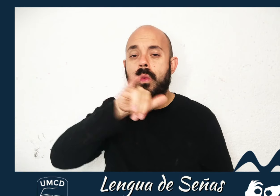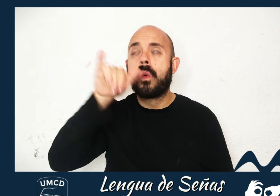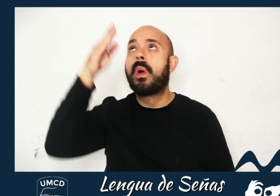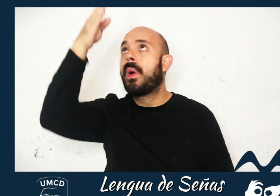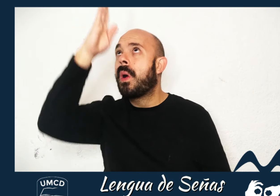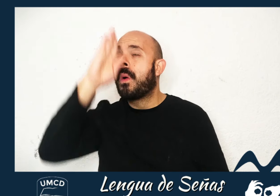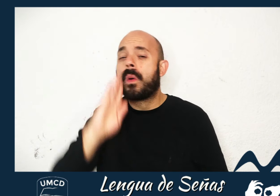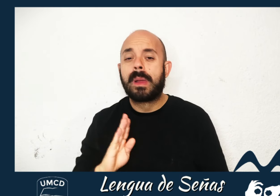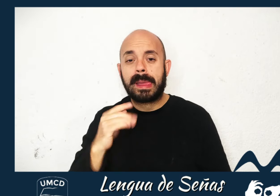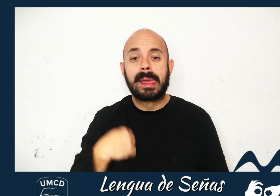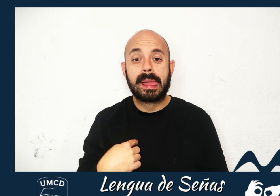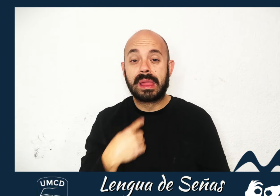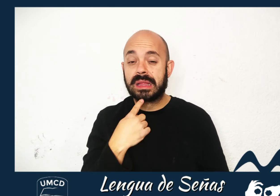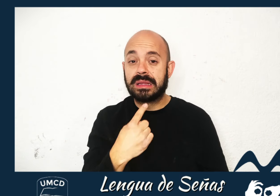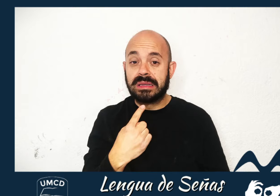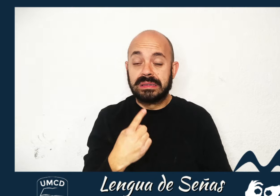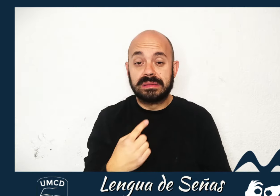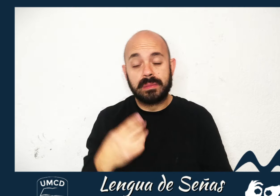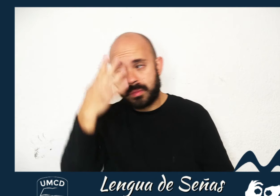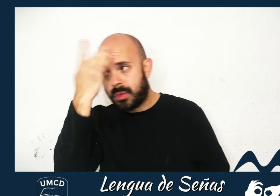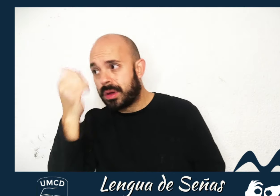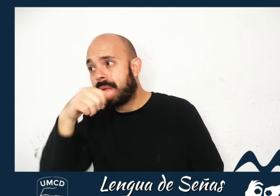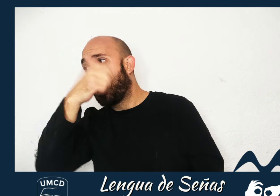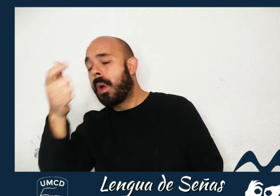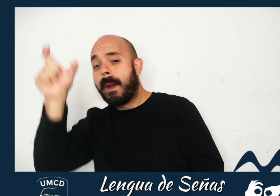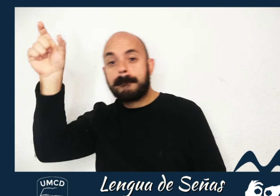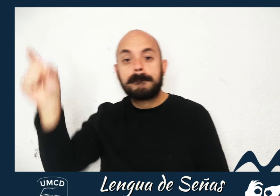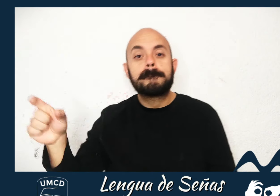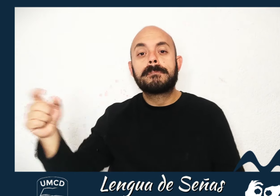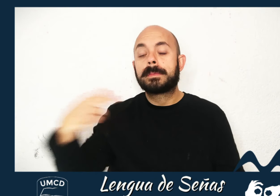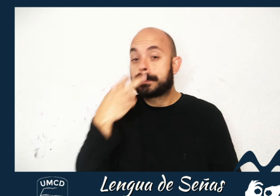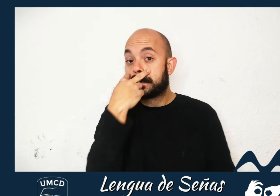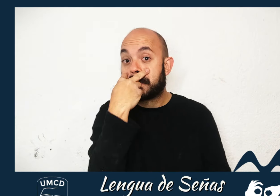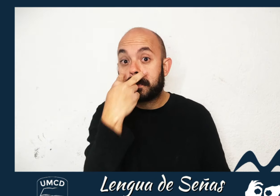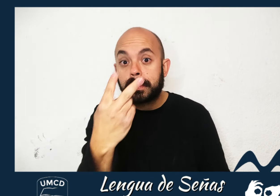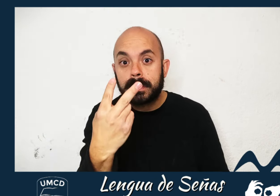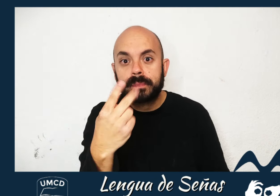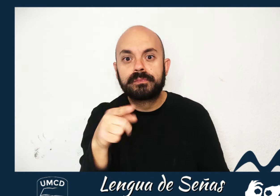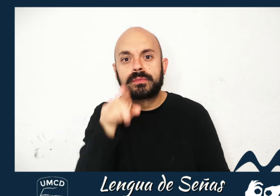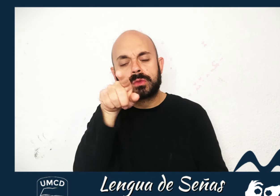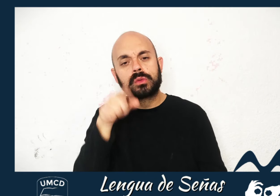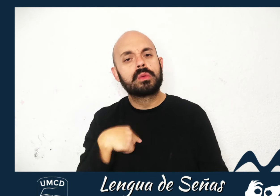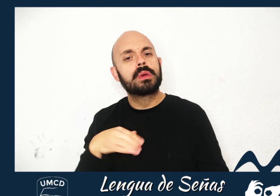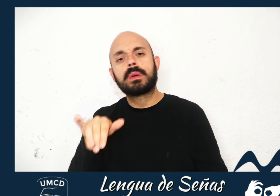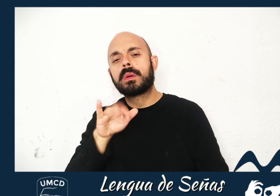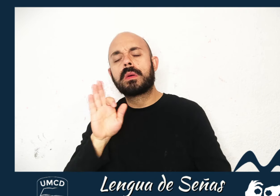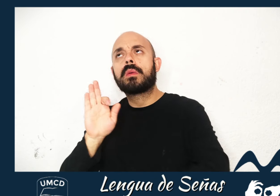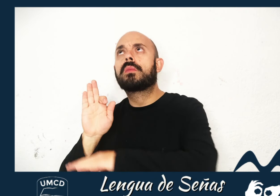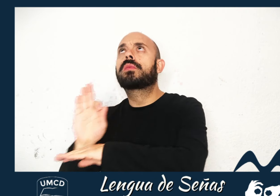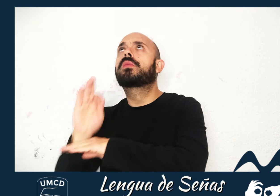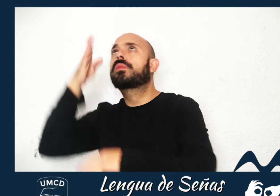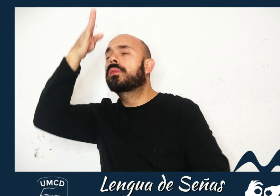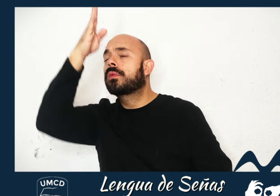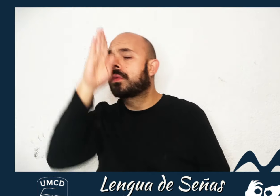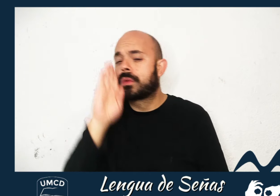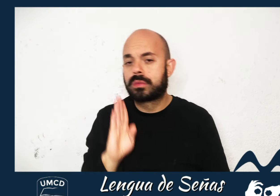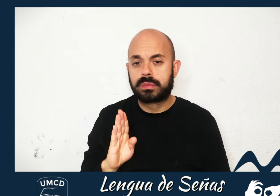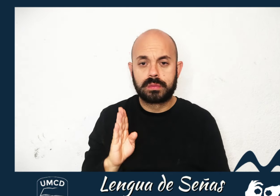27, que tenemos que hacerlo debido a quien podemos hacerlo debido en el momento en el que tengamos la